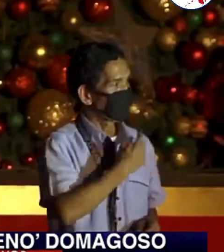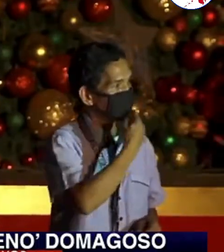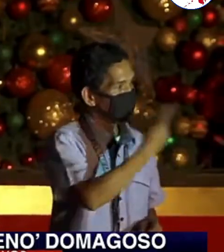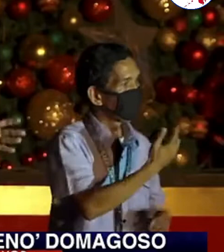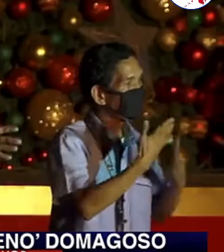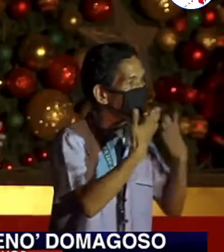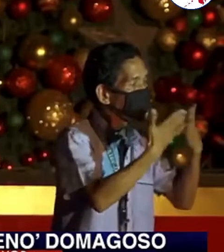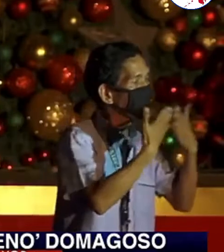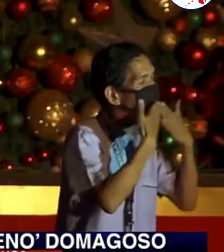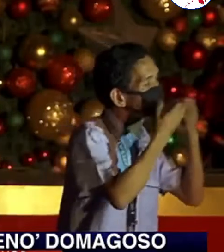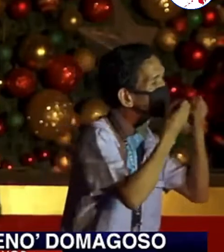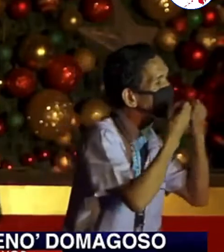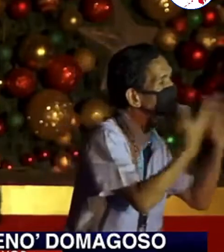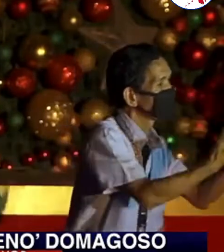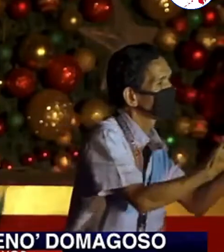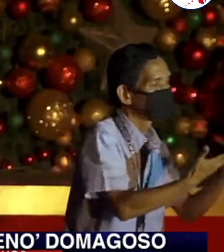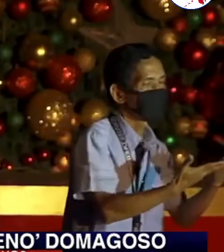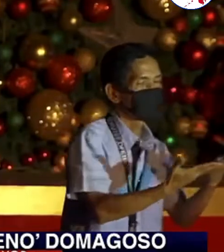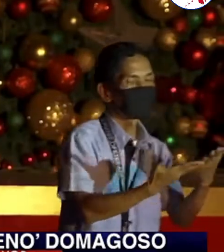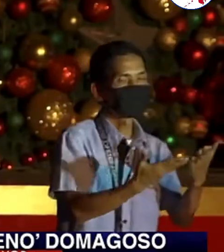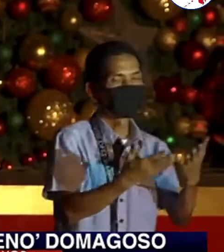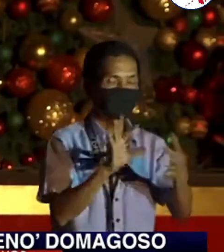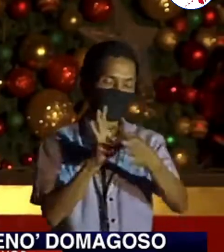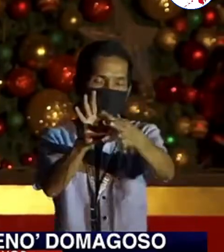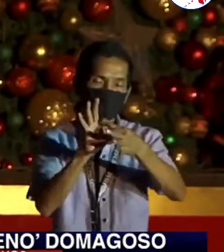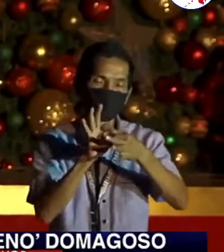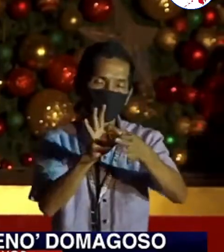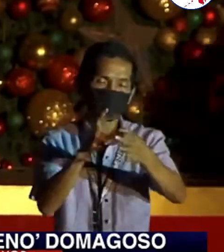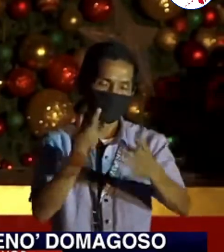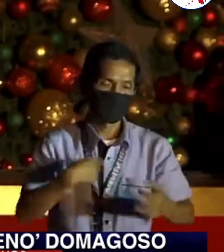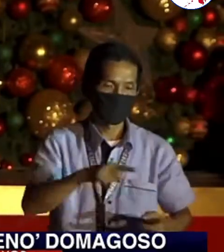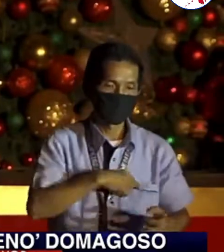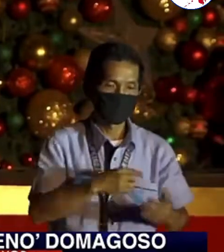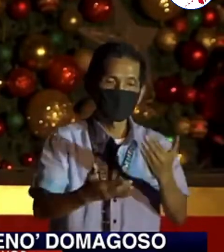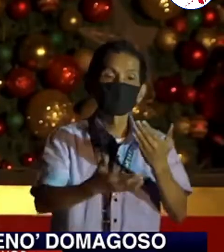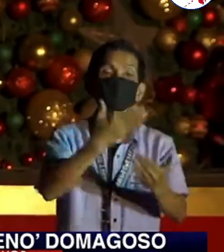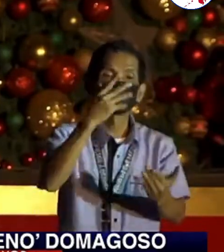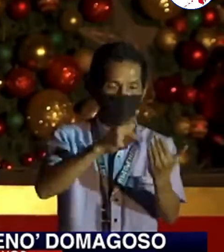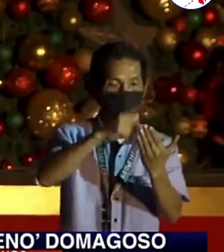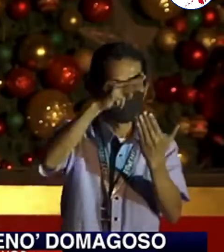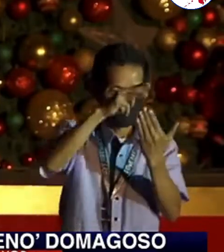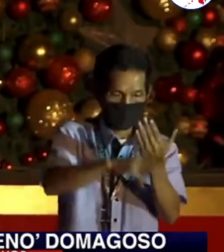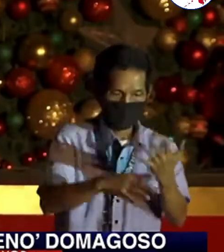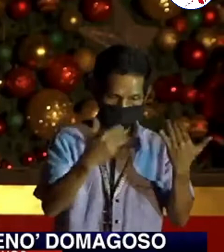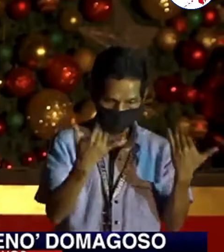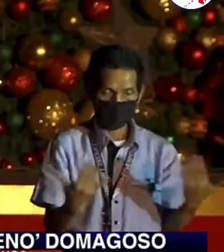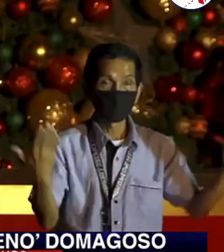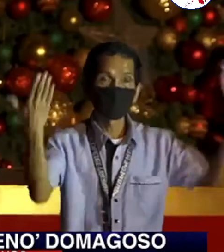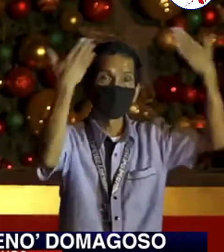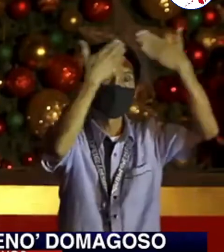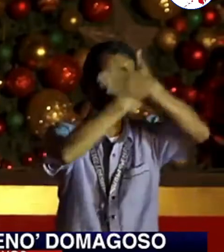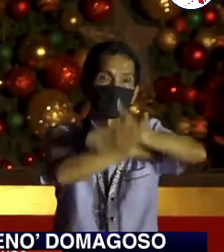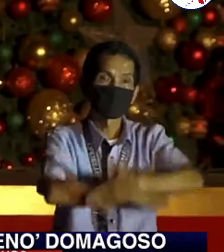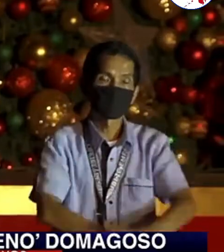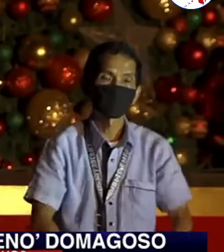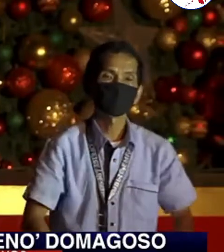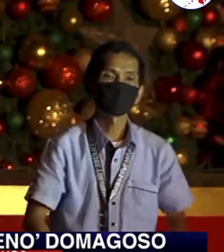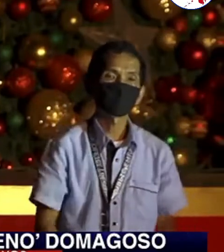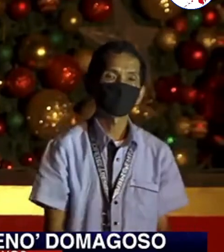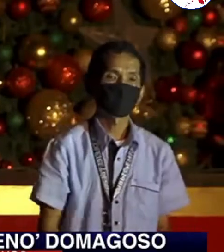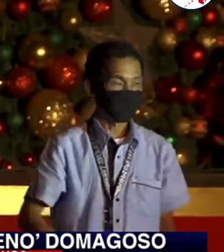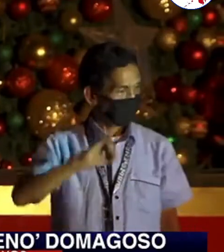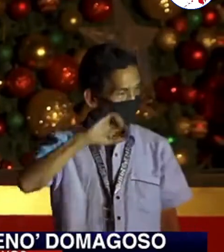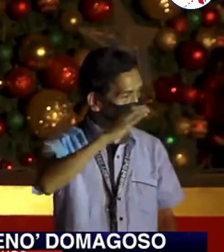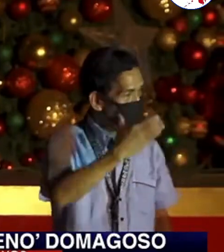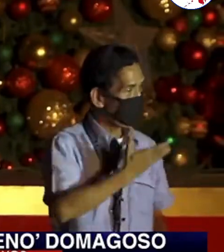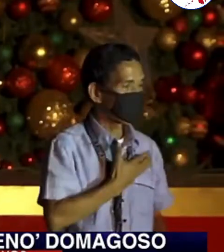Maraming salamat sa pakikisa ninyo sa ating munting programa ngayong gabi. Ang